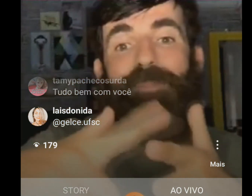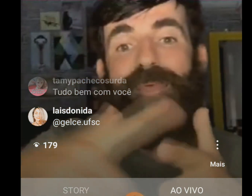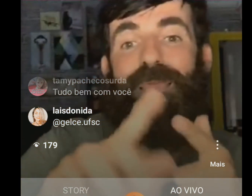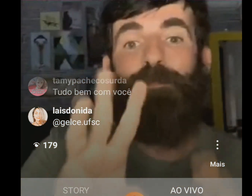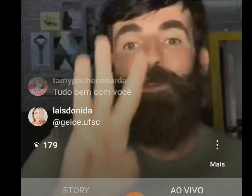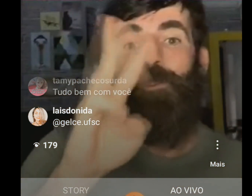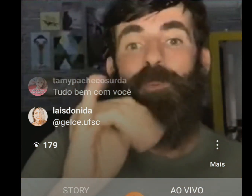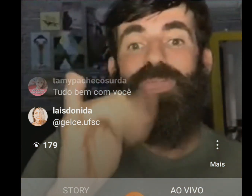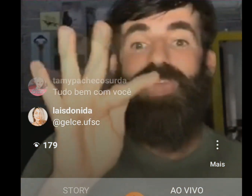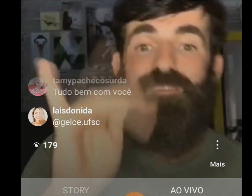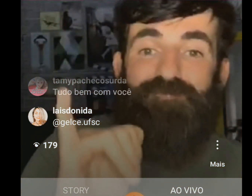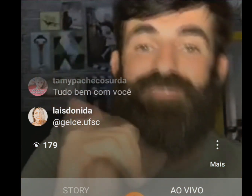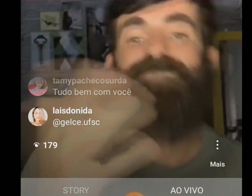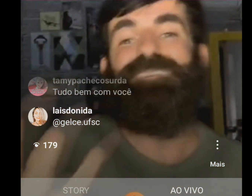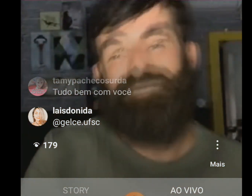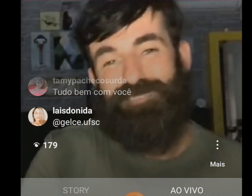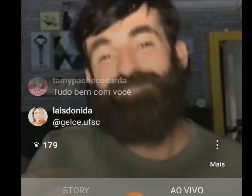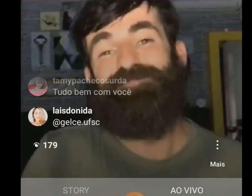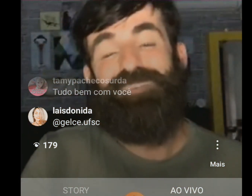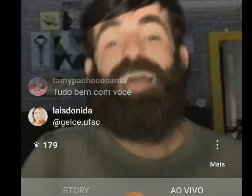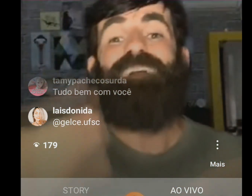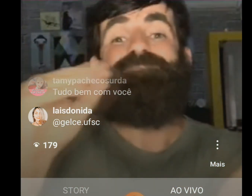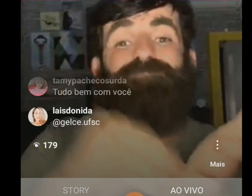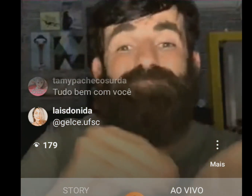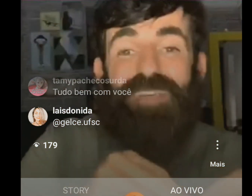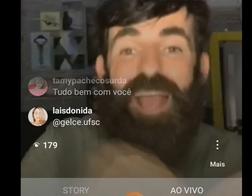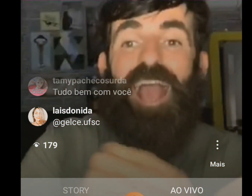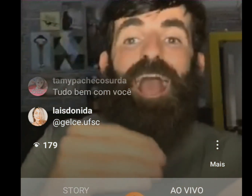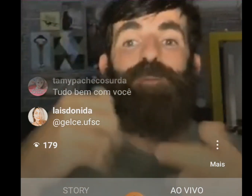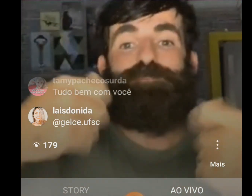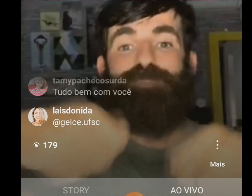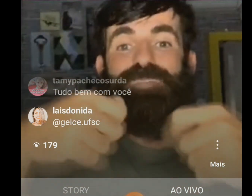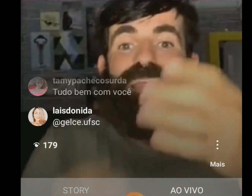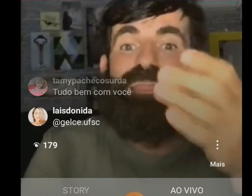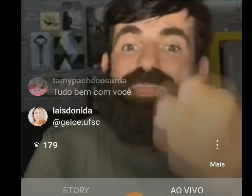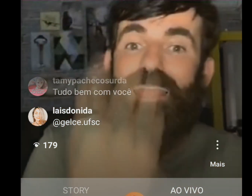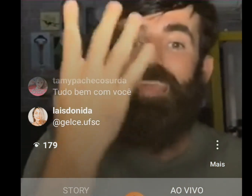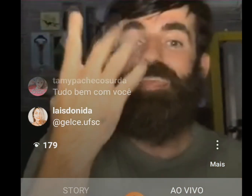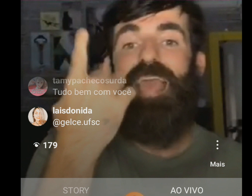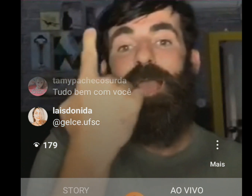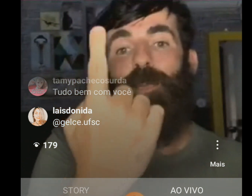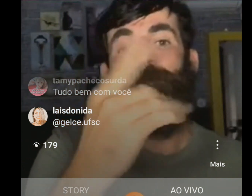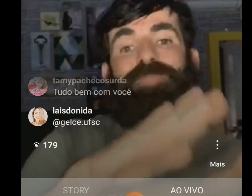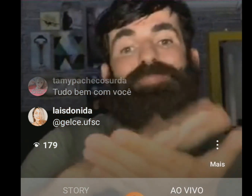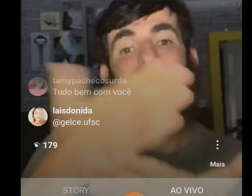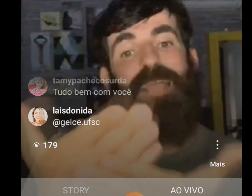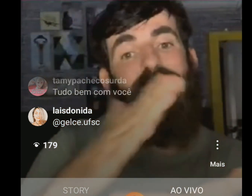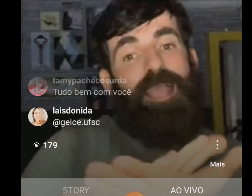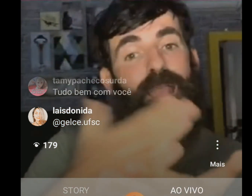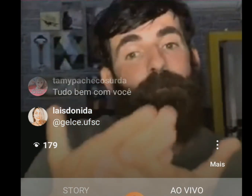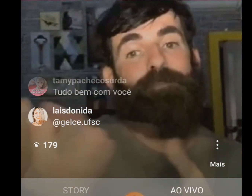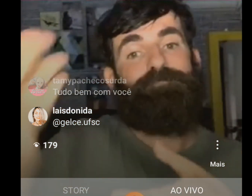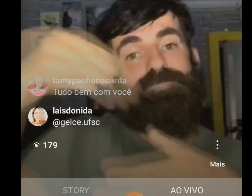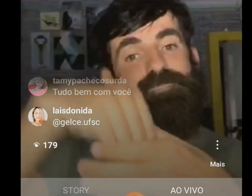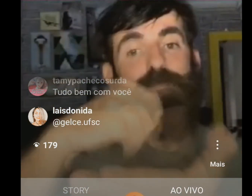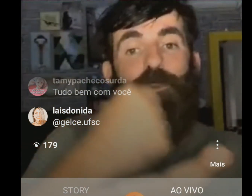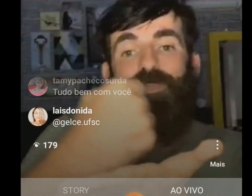ficar mostrando. Às vezes tem problemas, né, no Wi-Fi. E como vai fazer? Falta realmente essa informação